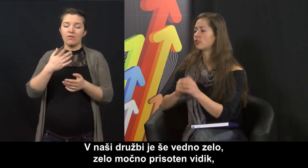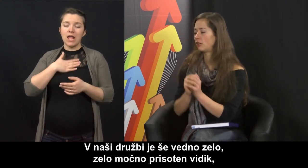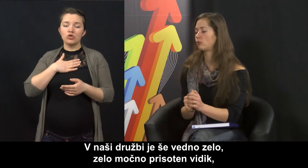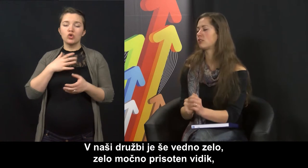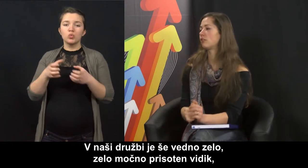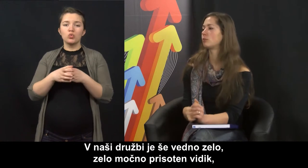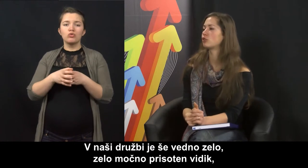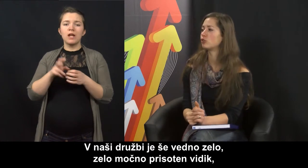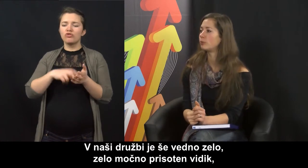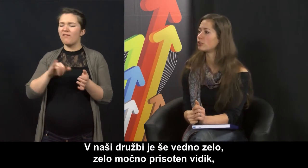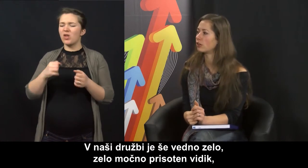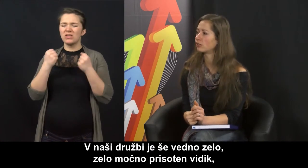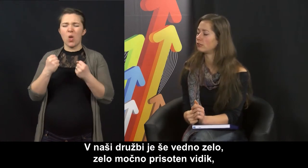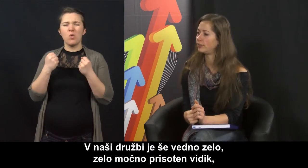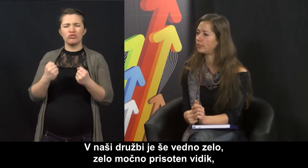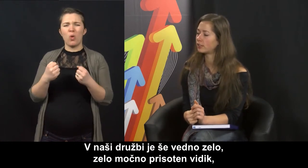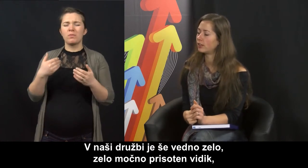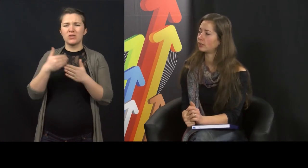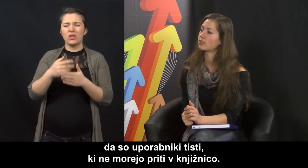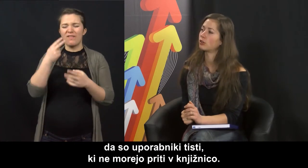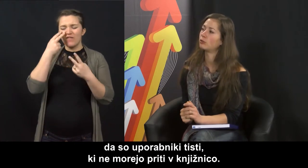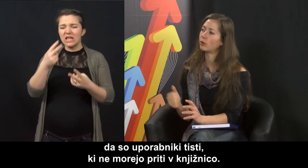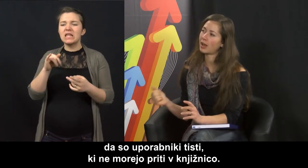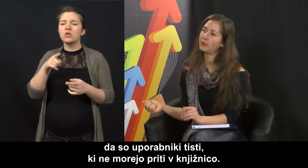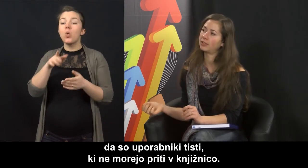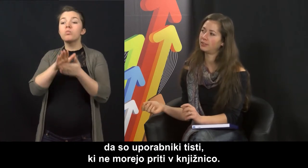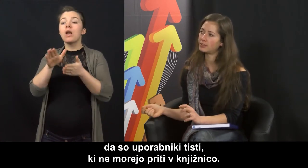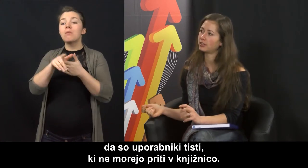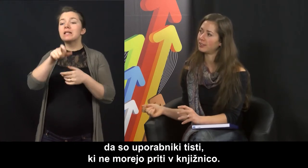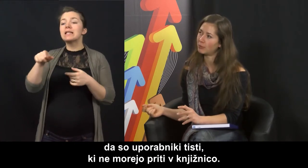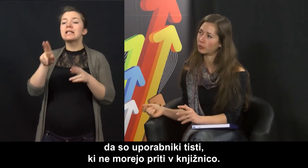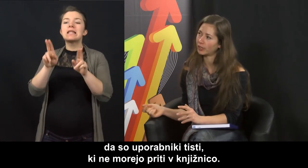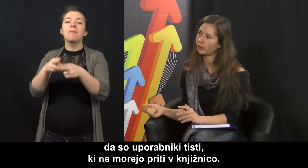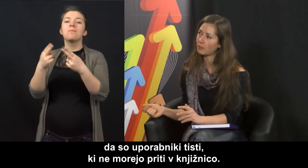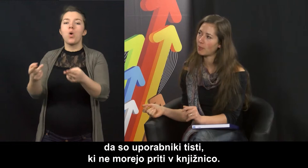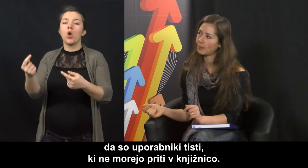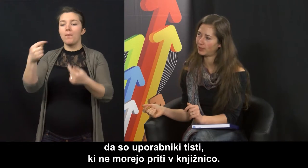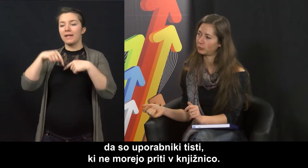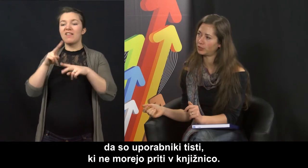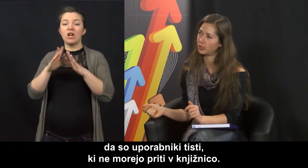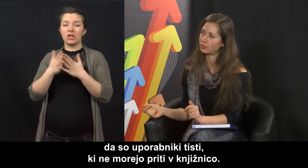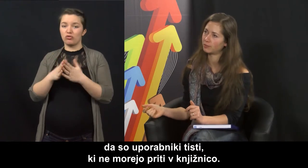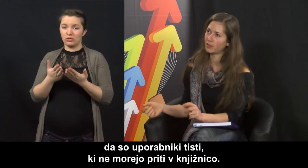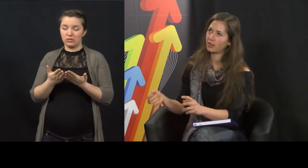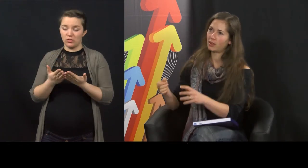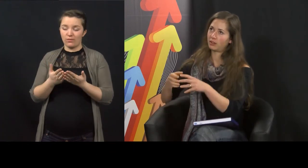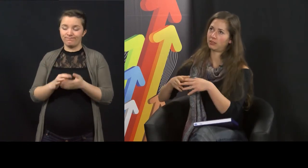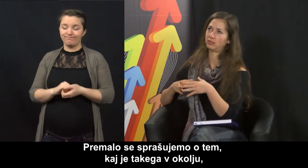vedno zelo, zelo močno prisoten vidik, da so uporabniki tisti, ki ne morejo priti v